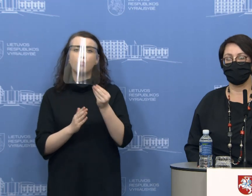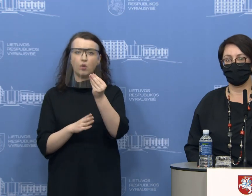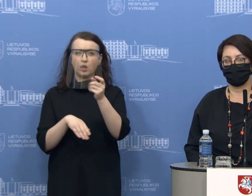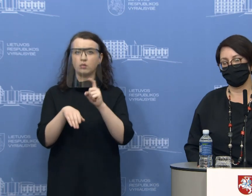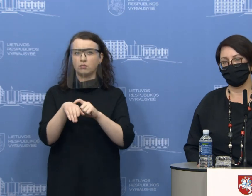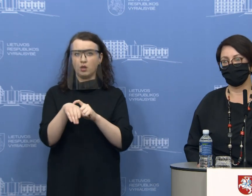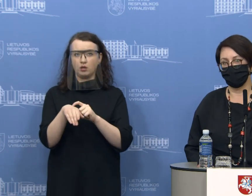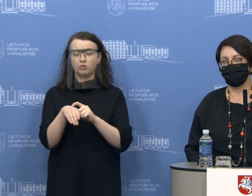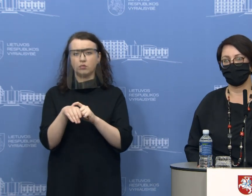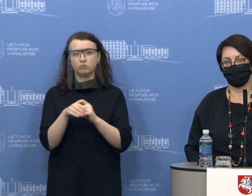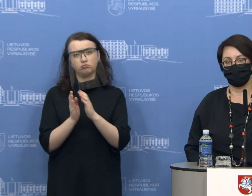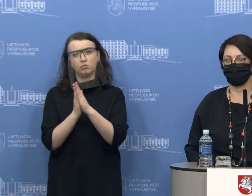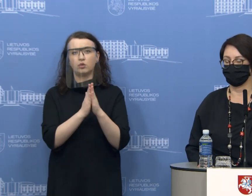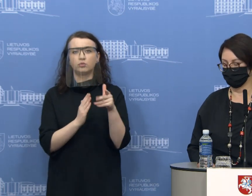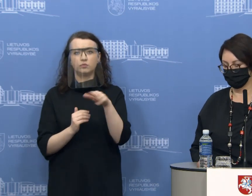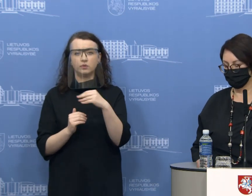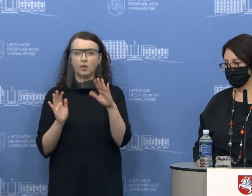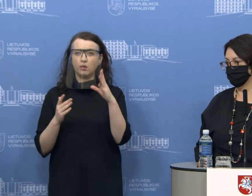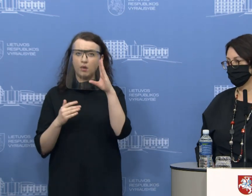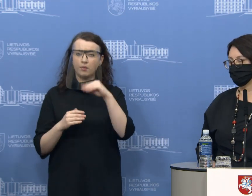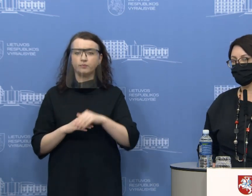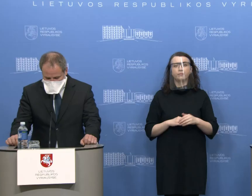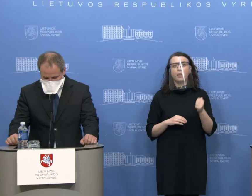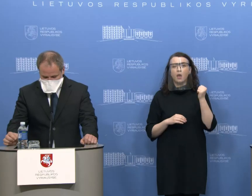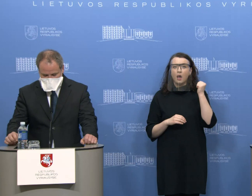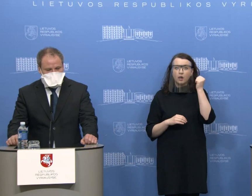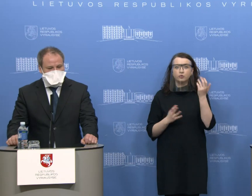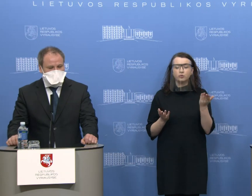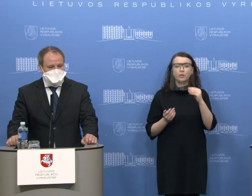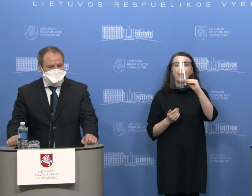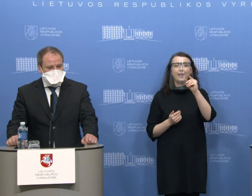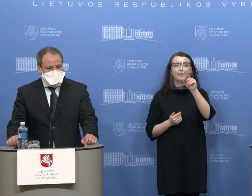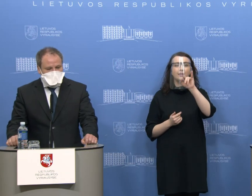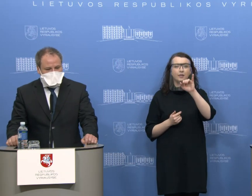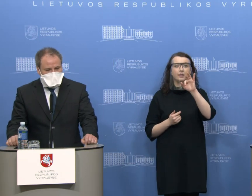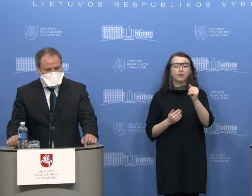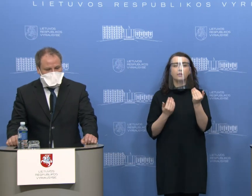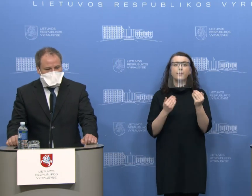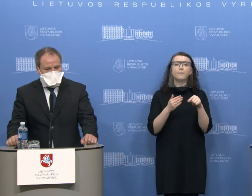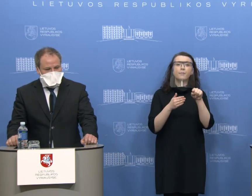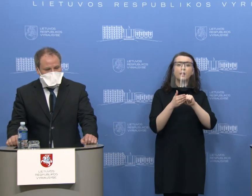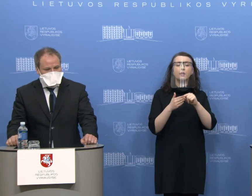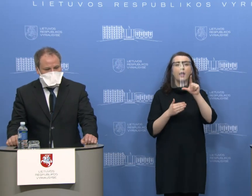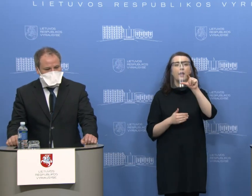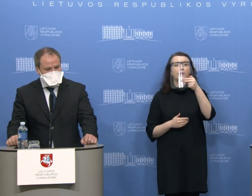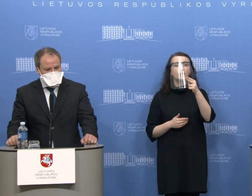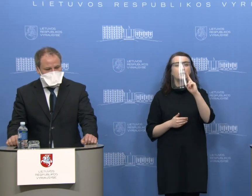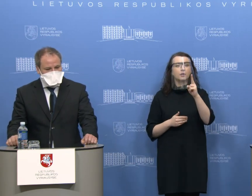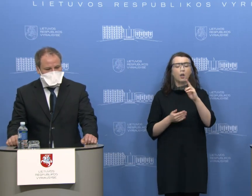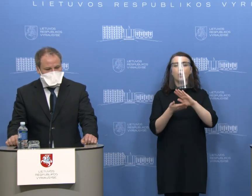mokiešius laikų ar bent dalį mokiešių. Dėkuoju, ponė Edita. Dabar klausė LNK